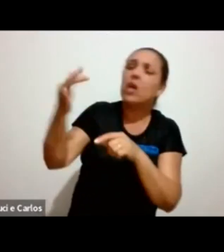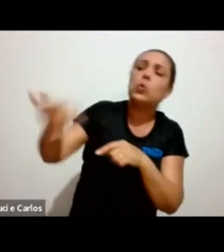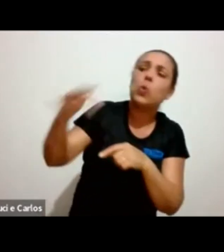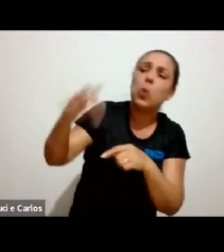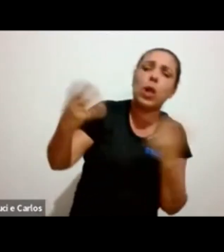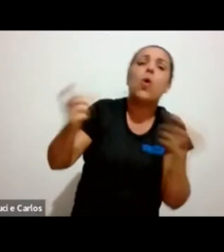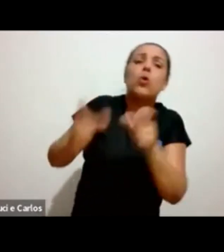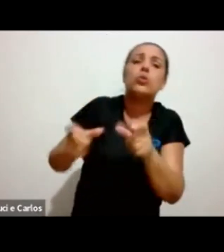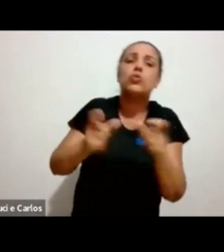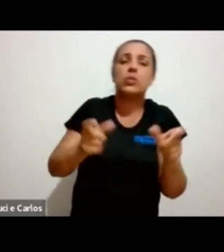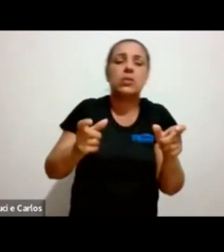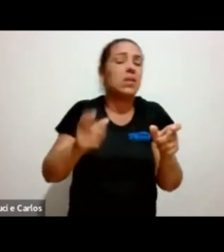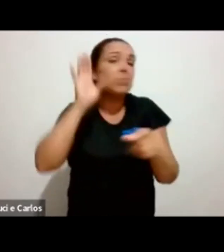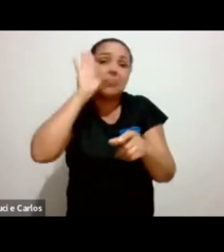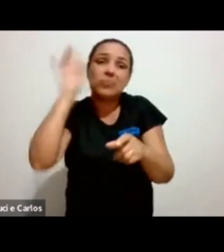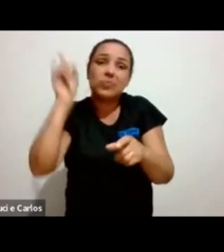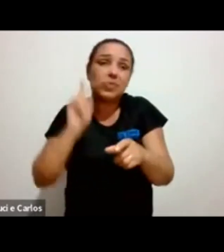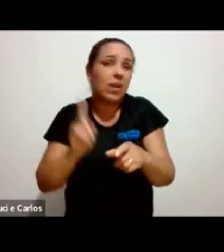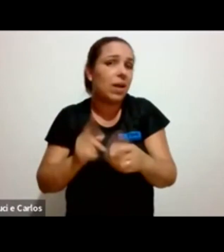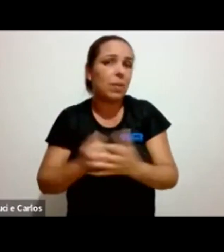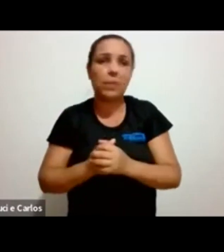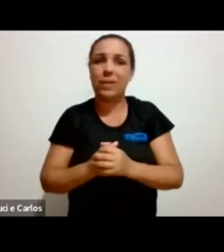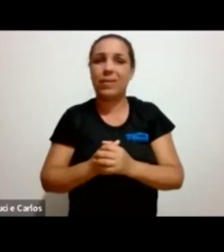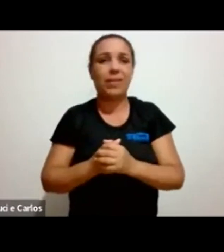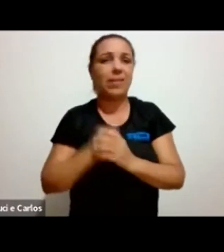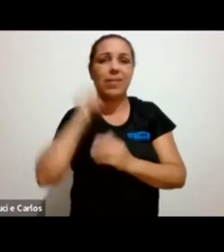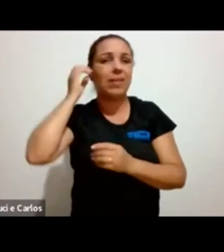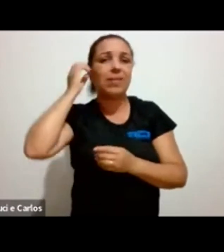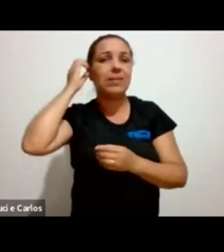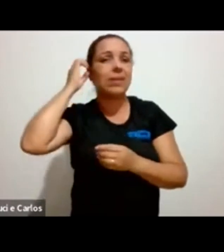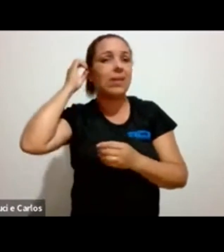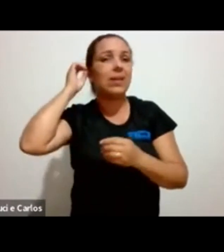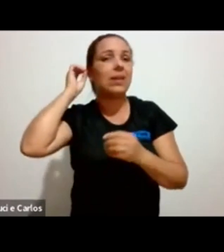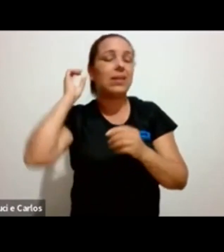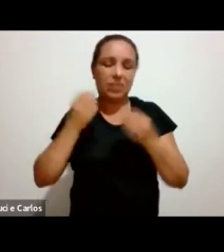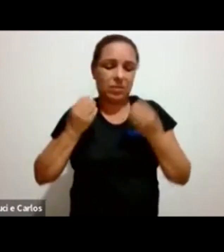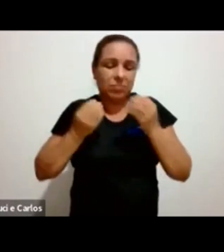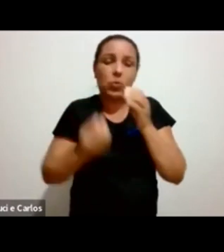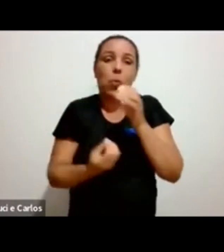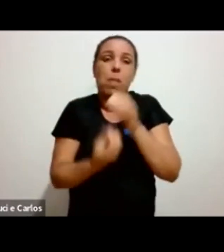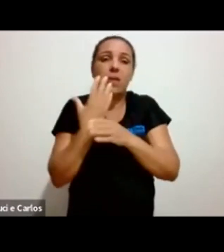dor. Aí, um desacreditado vem, tá vendo? Ela não existe.